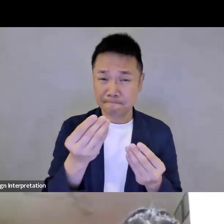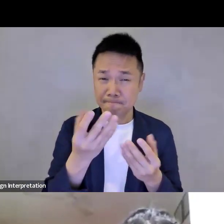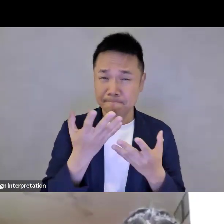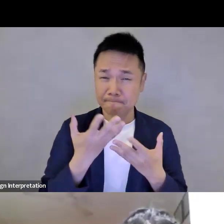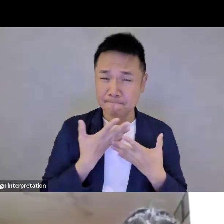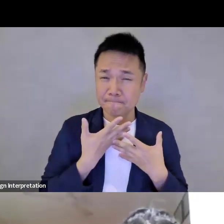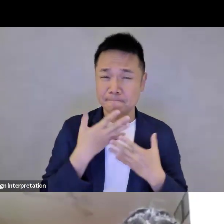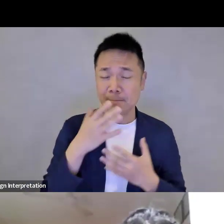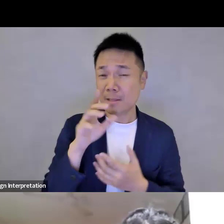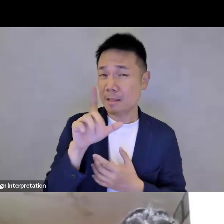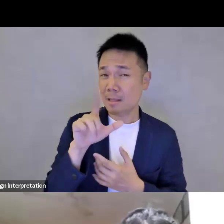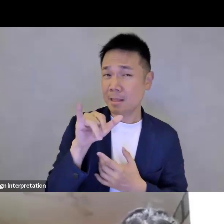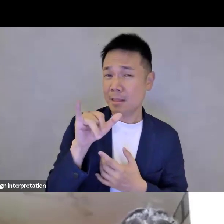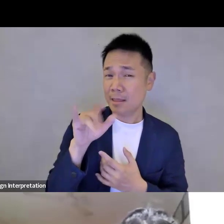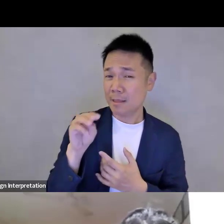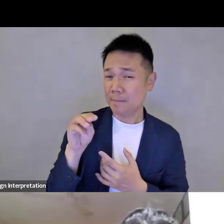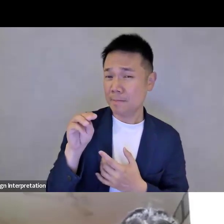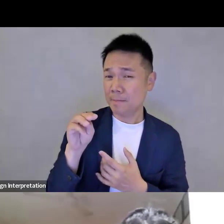常严重的消息的时候，